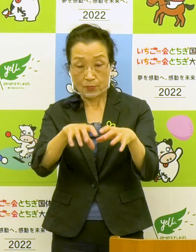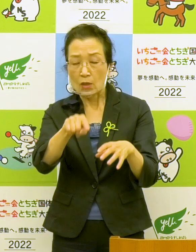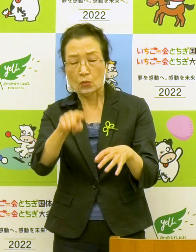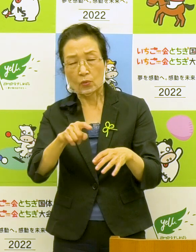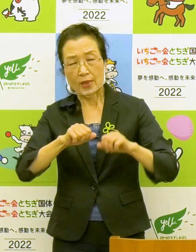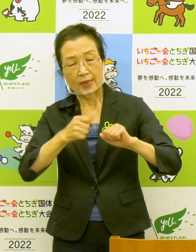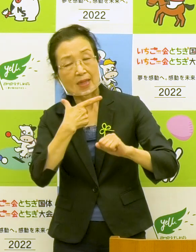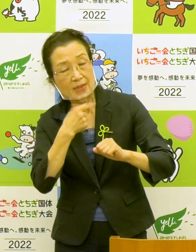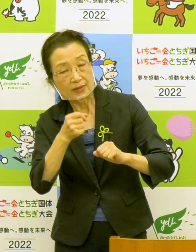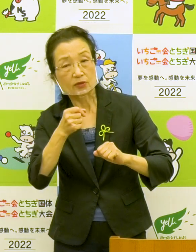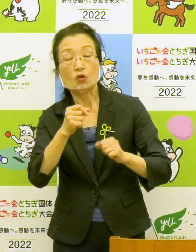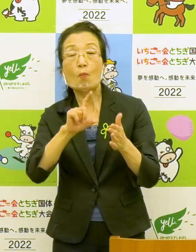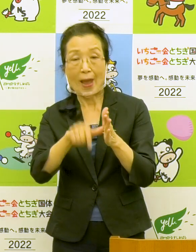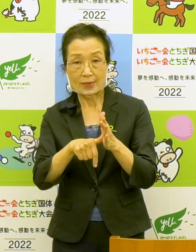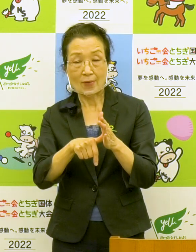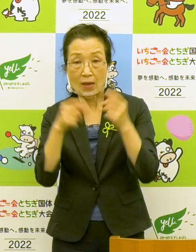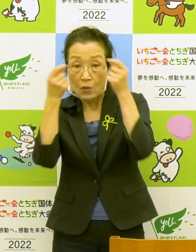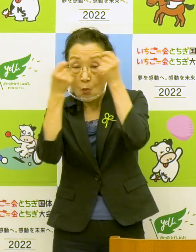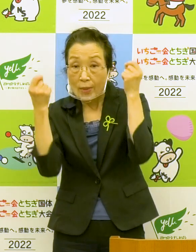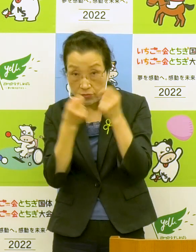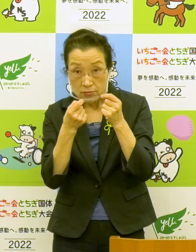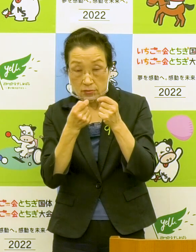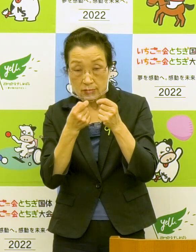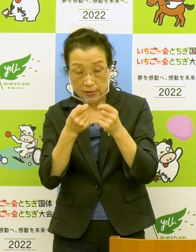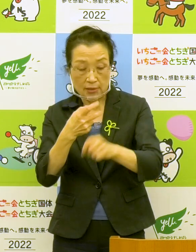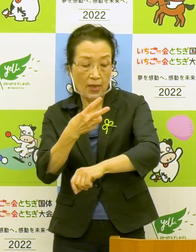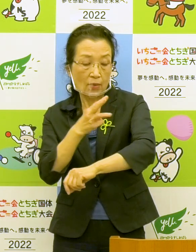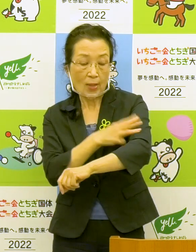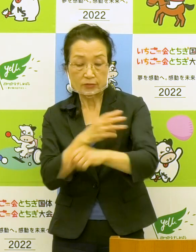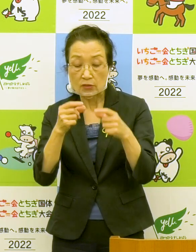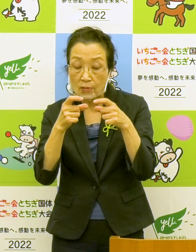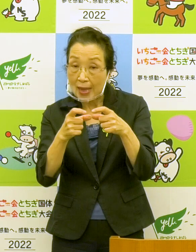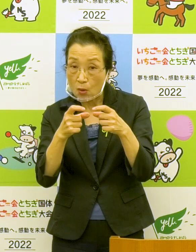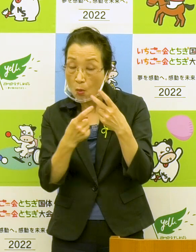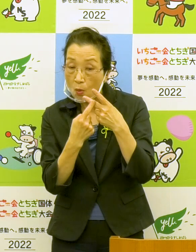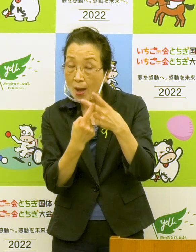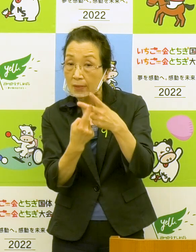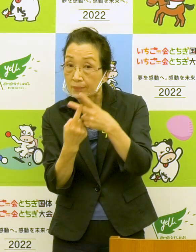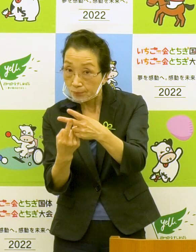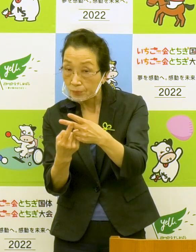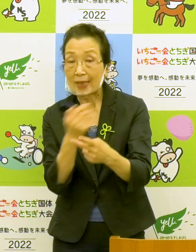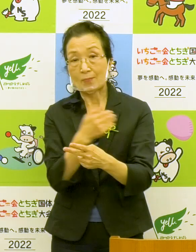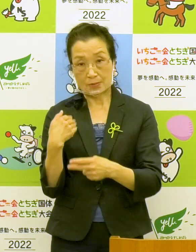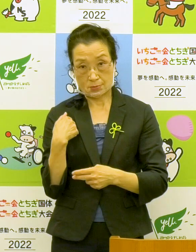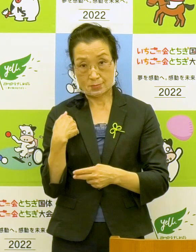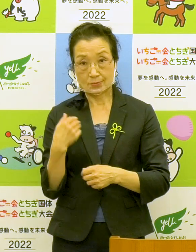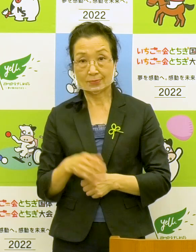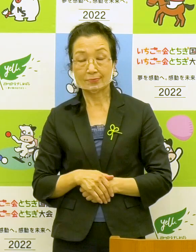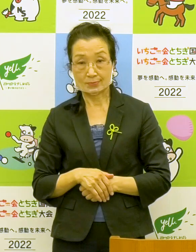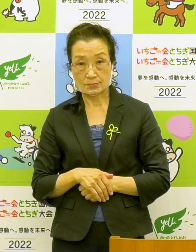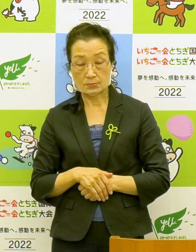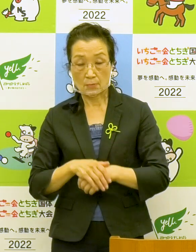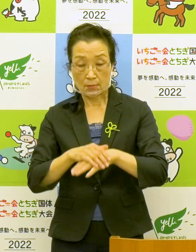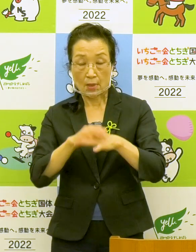は個別に接種券を発券しております。報道ではですね、栃木県